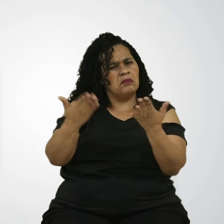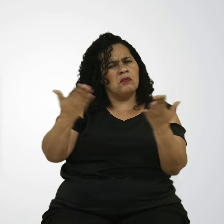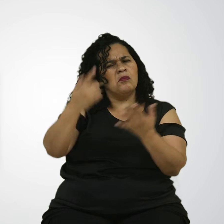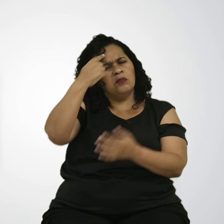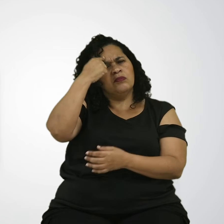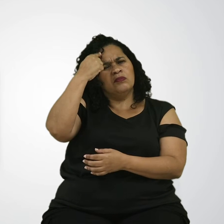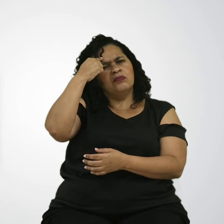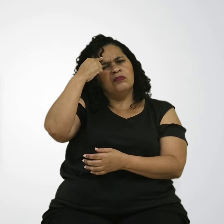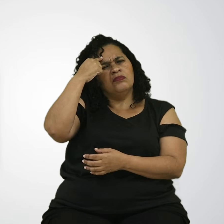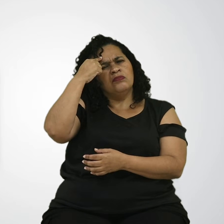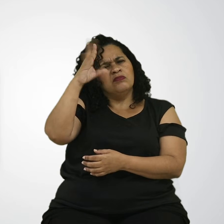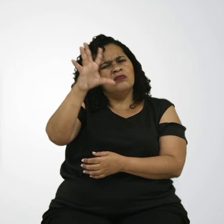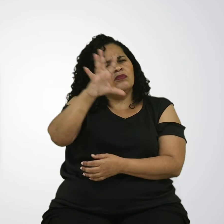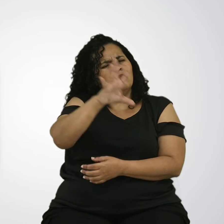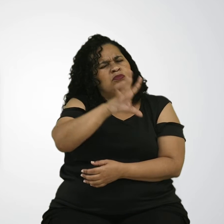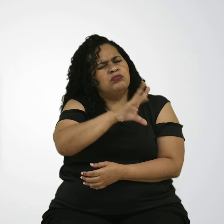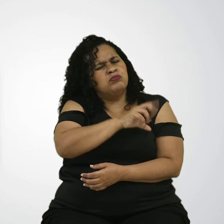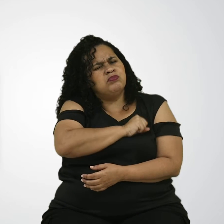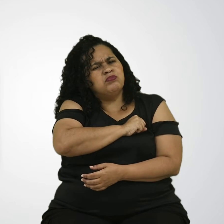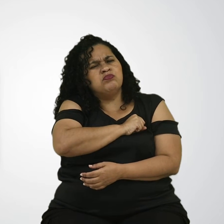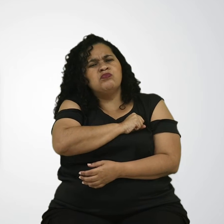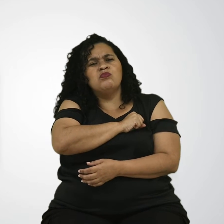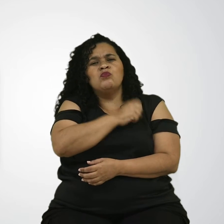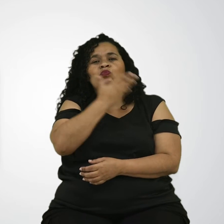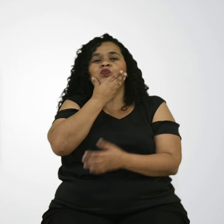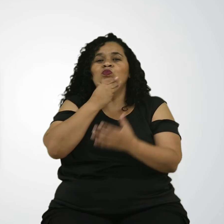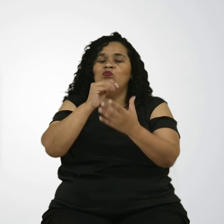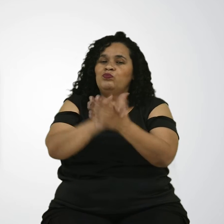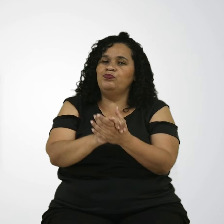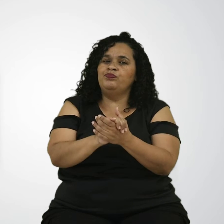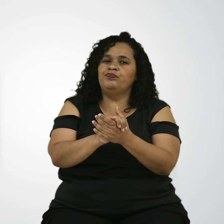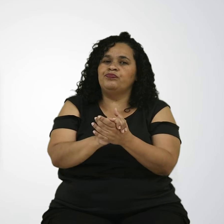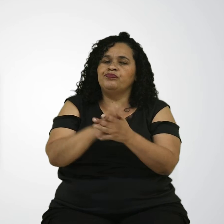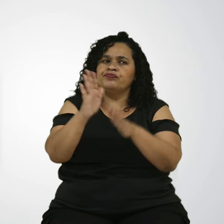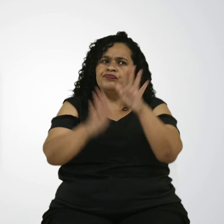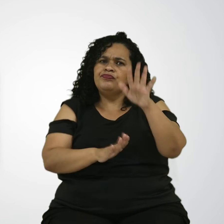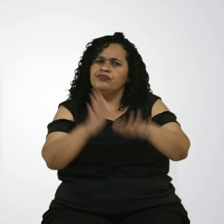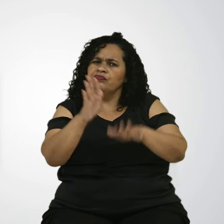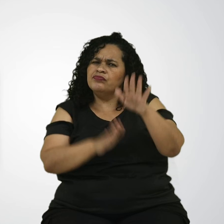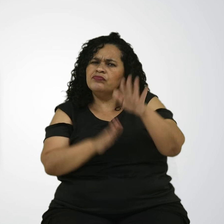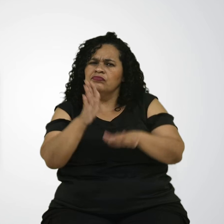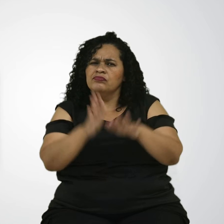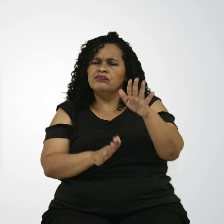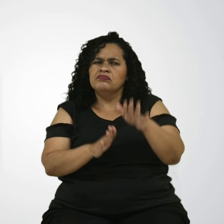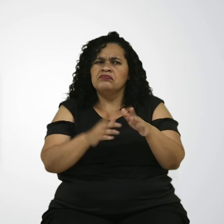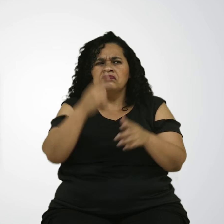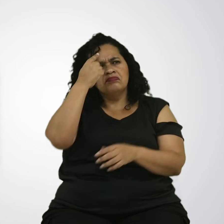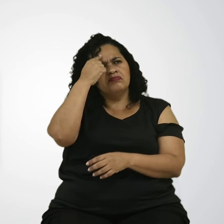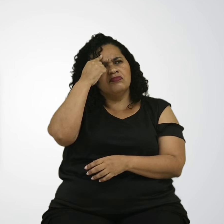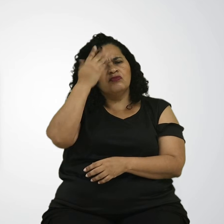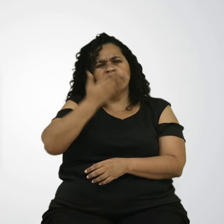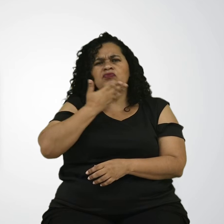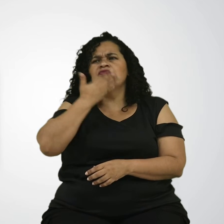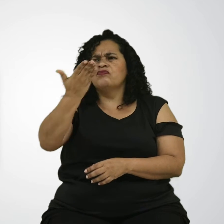esse amor do marido? Né? Às vezes ele é visto como algo mais fácil.